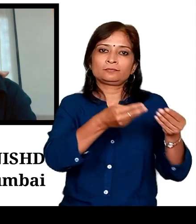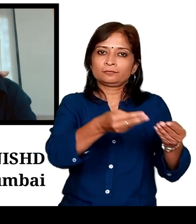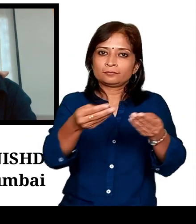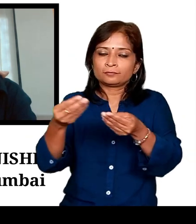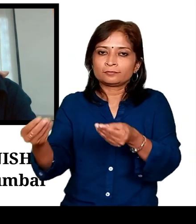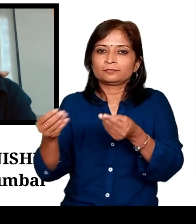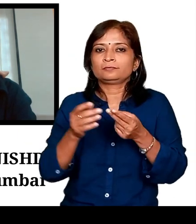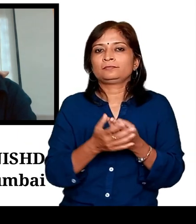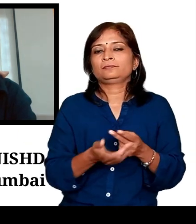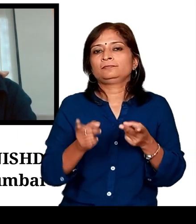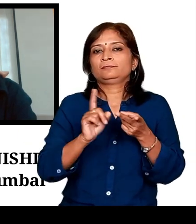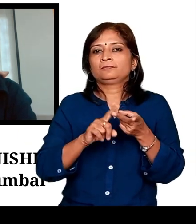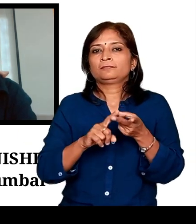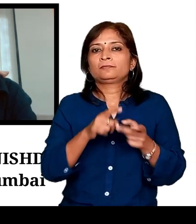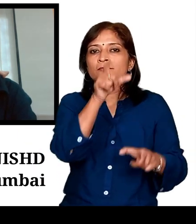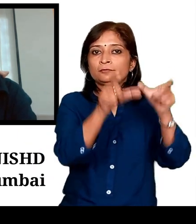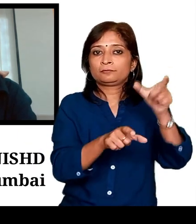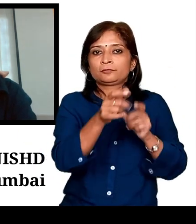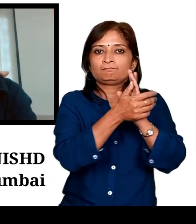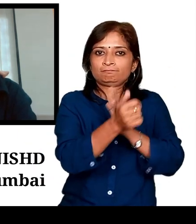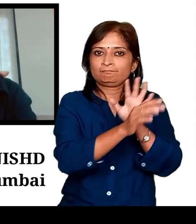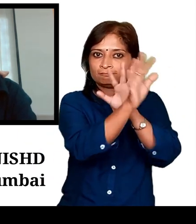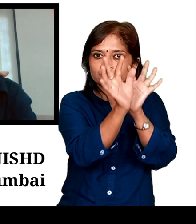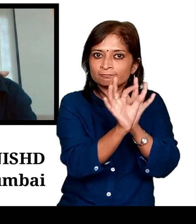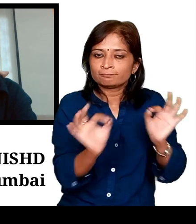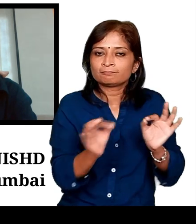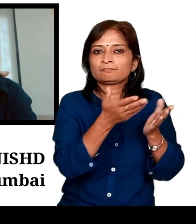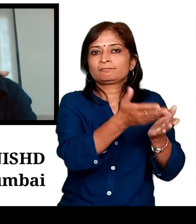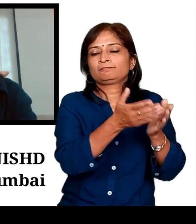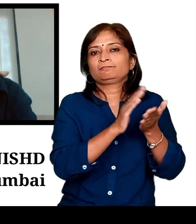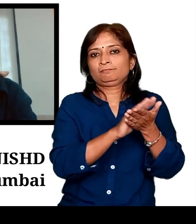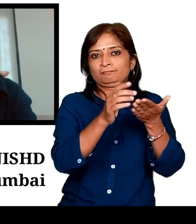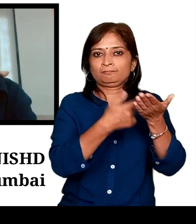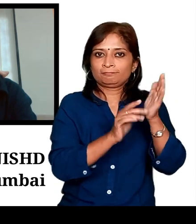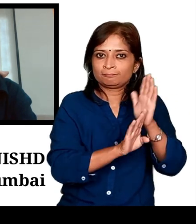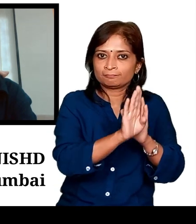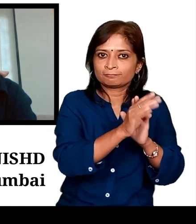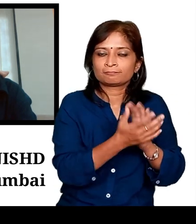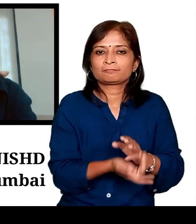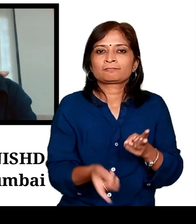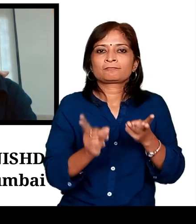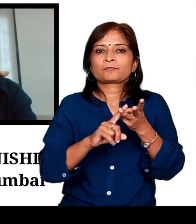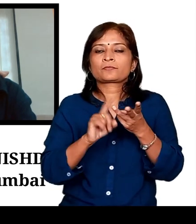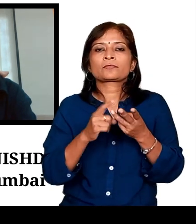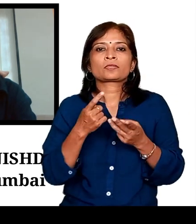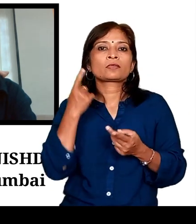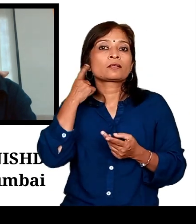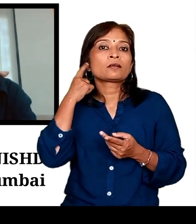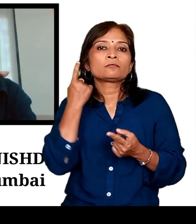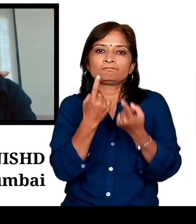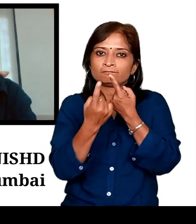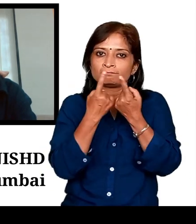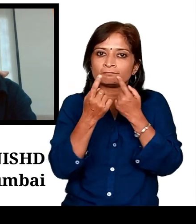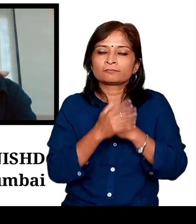हम मैनपावर डेवलप करते हैं। हाँ जी, एवेल्यूएशन होता है यहाँ पे, आउटरीच एंड